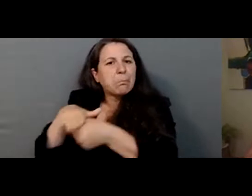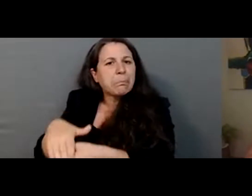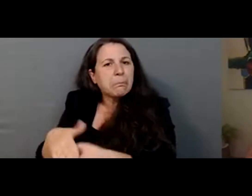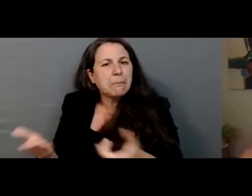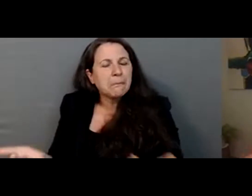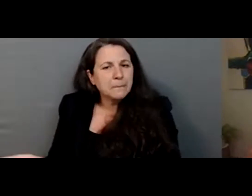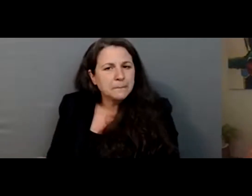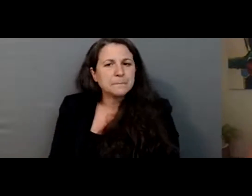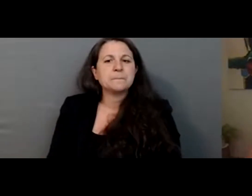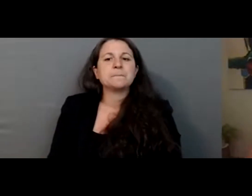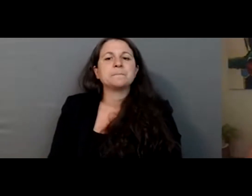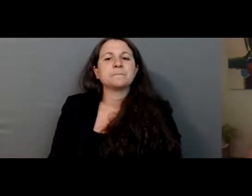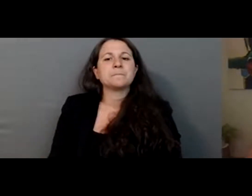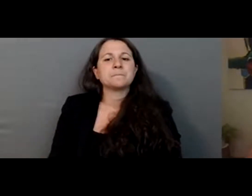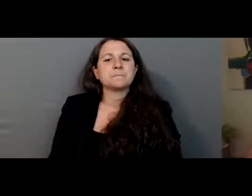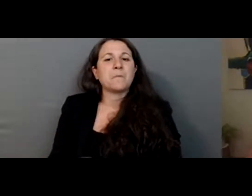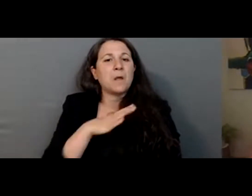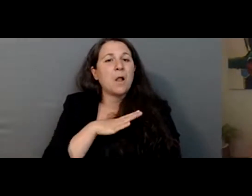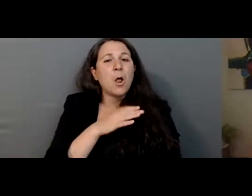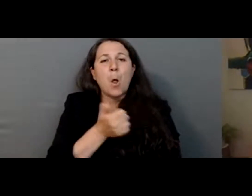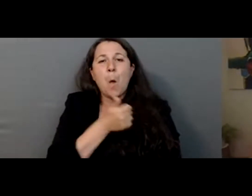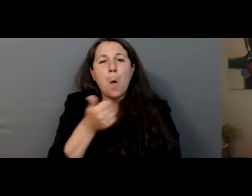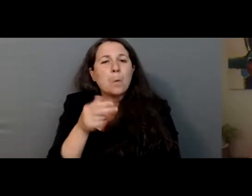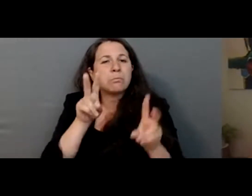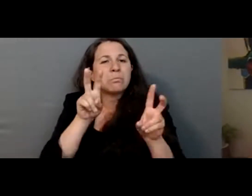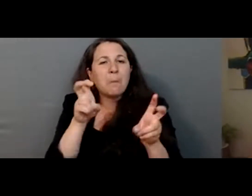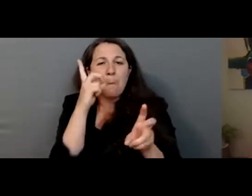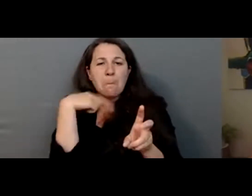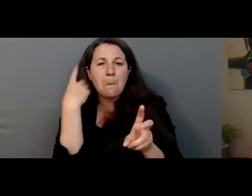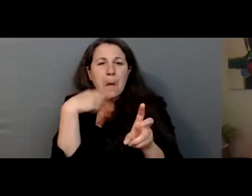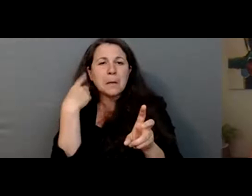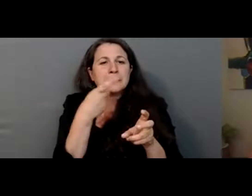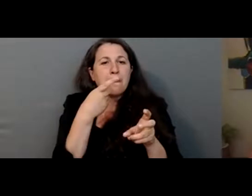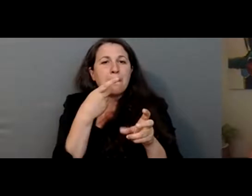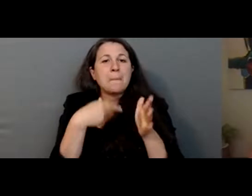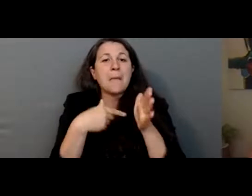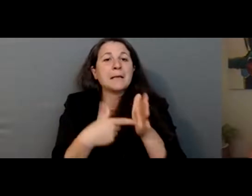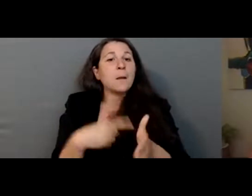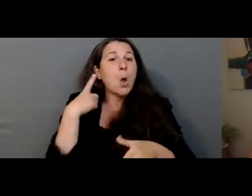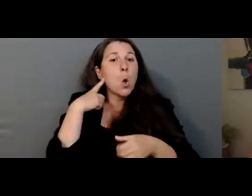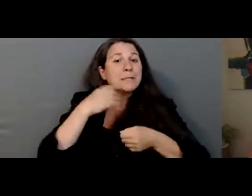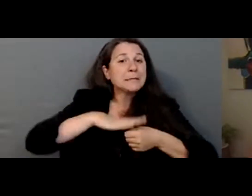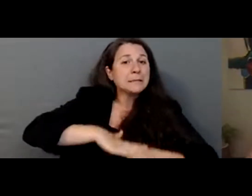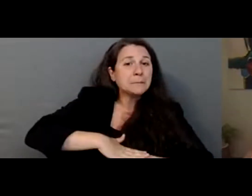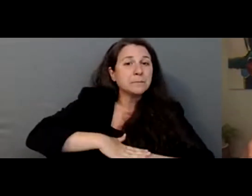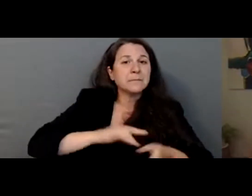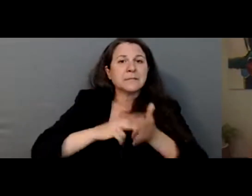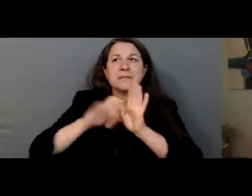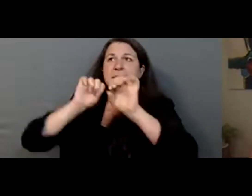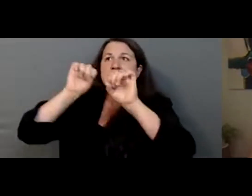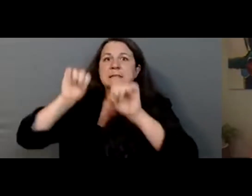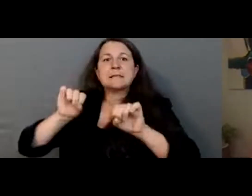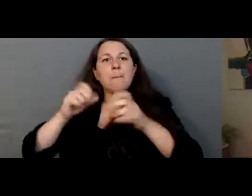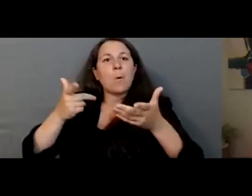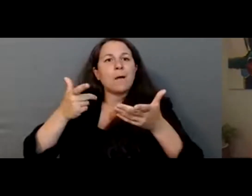pourra explorer dans une discussion qui s'apparente au capacitisme, l'audisme, donc le système d'oppression qui va valoriser les